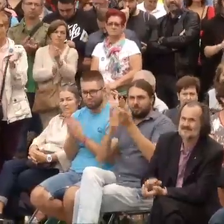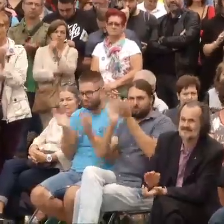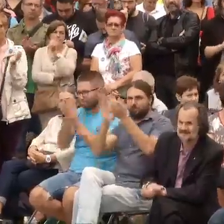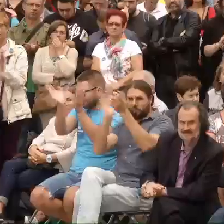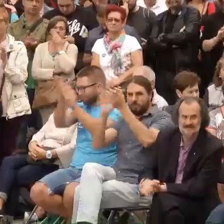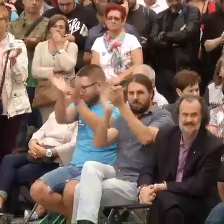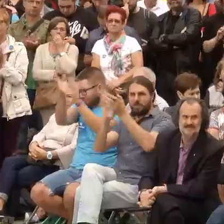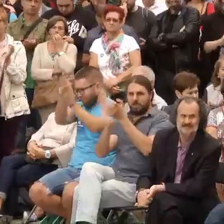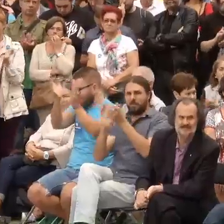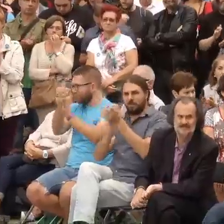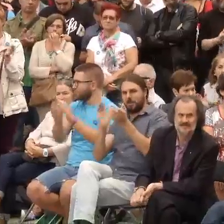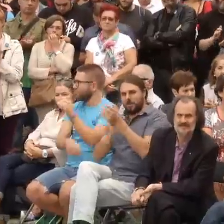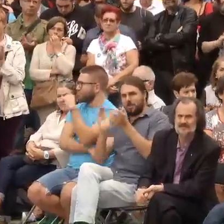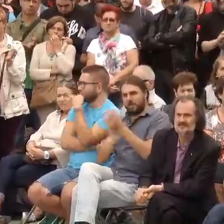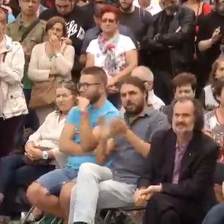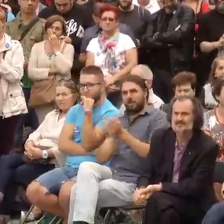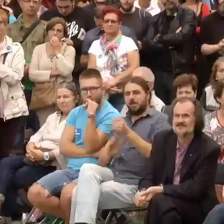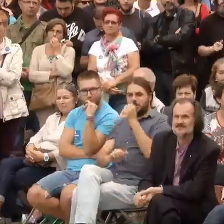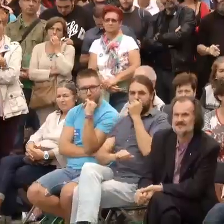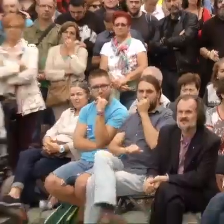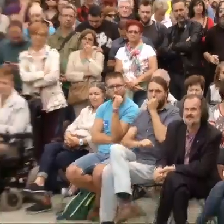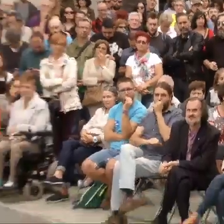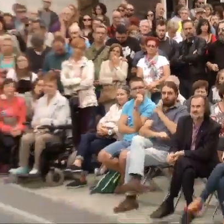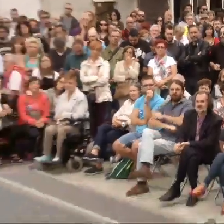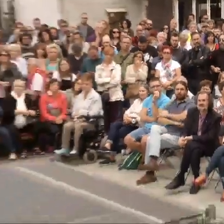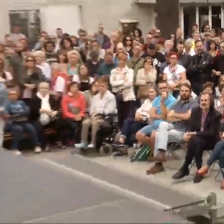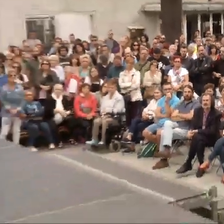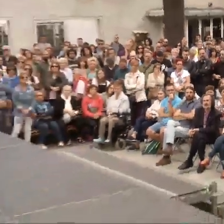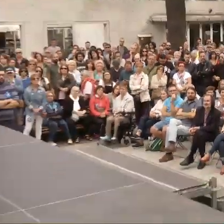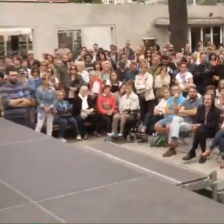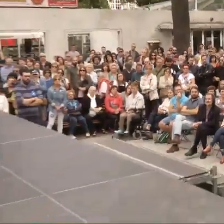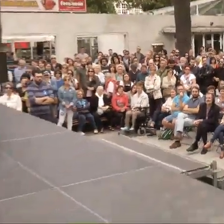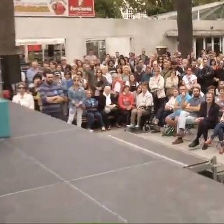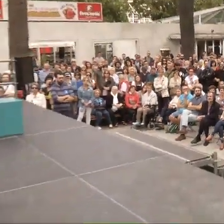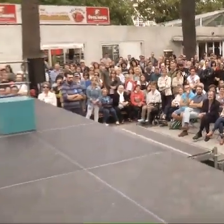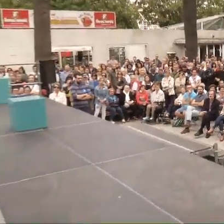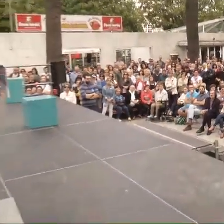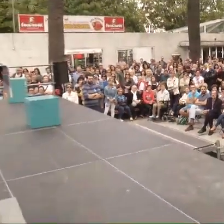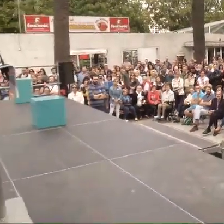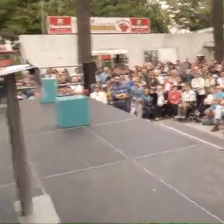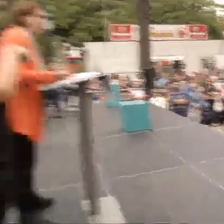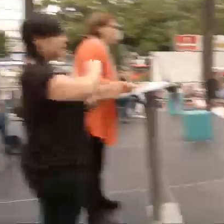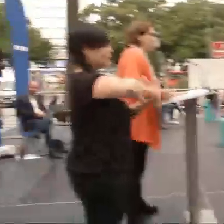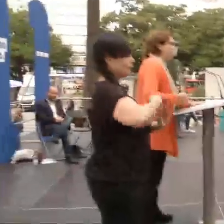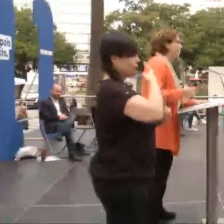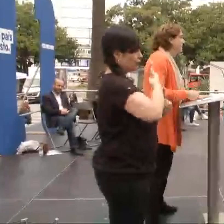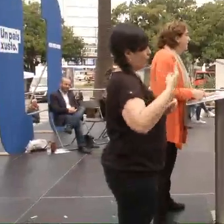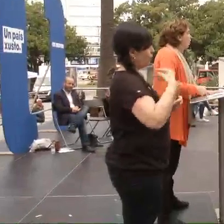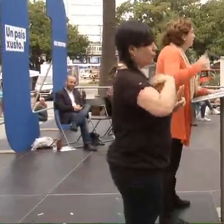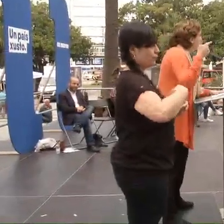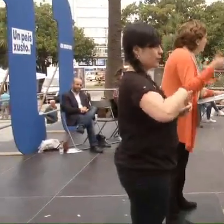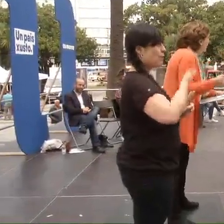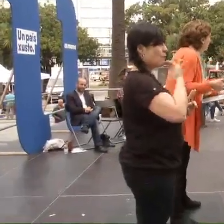había querido hacer nunca. Pero no solo estamos avanzando en transparencia, estamos cambiando la contratación pública, poniendo cláusulas